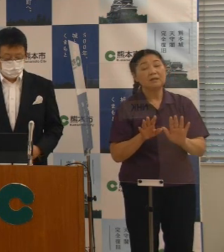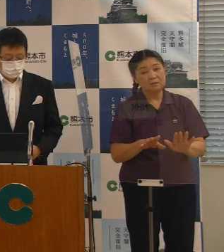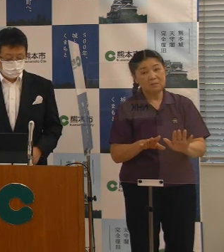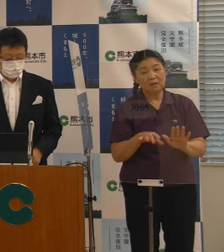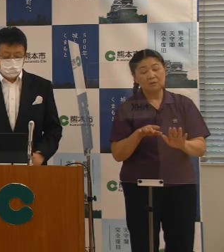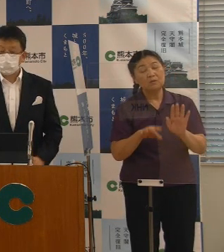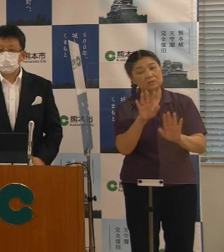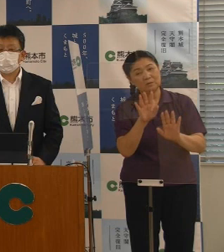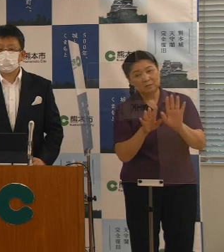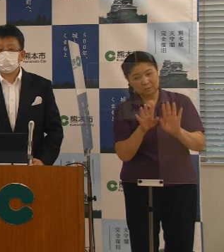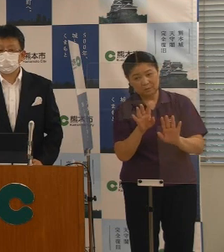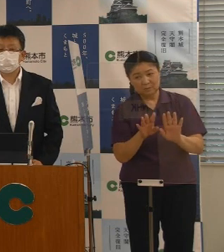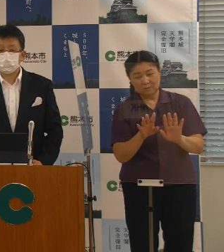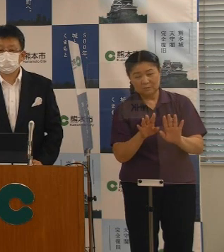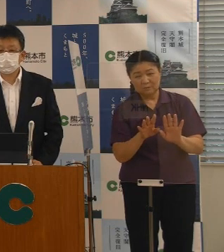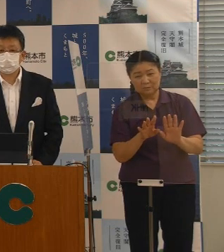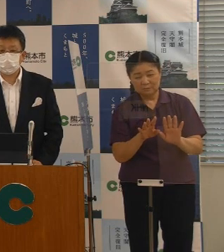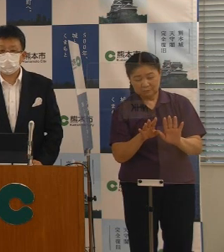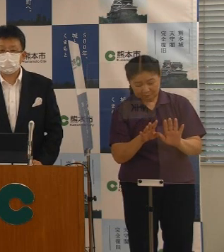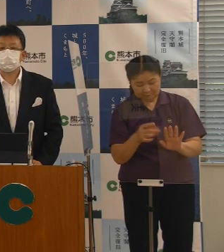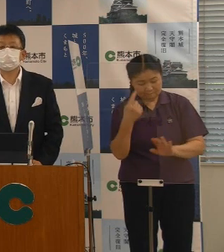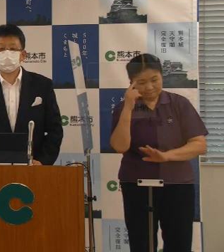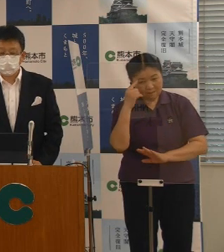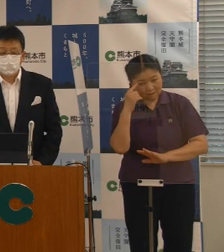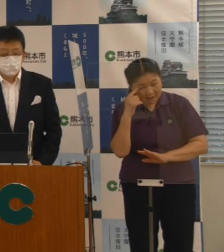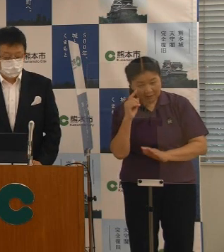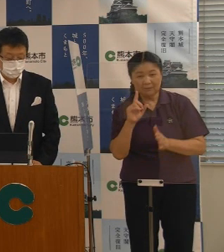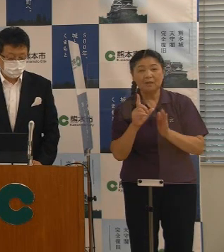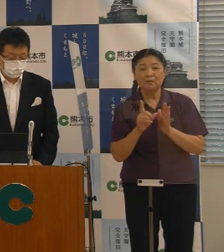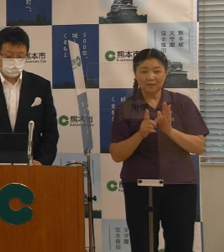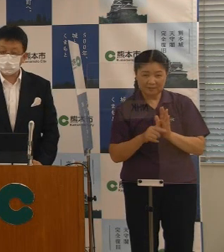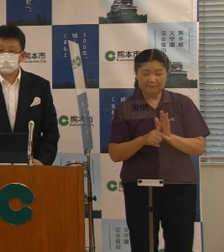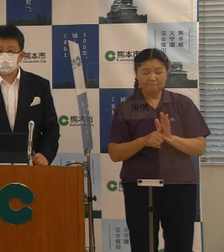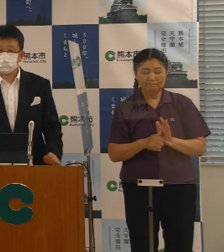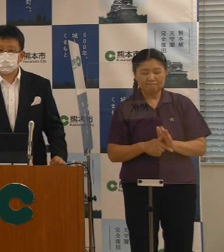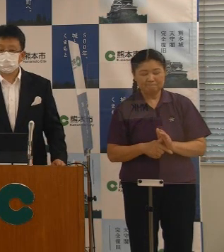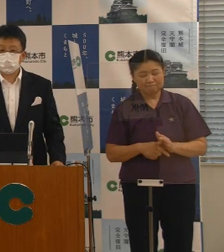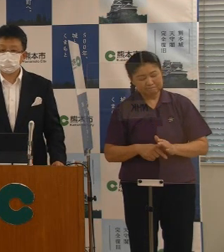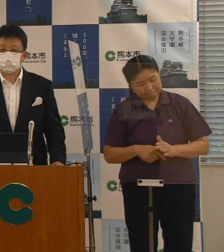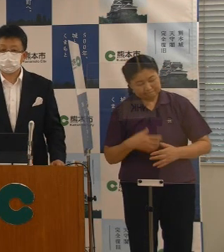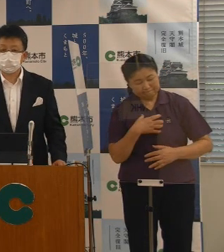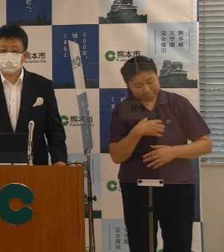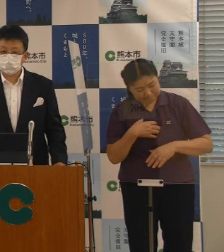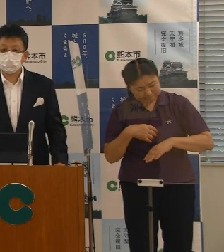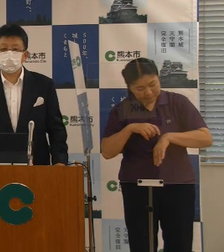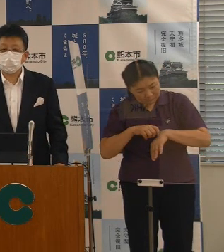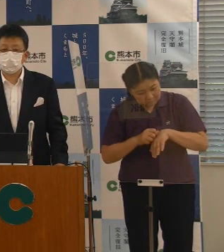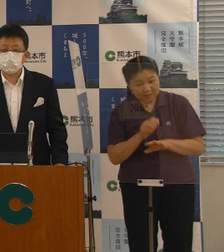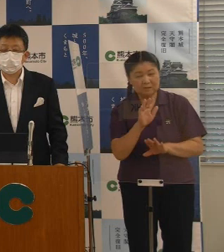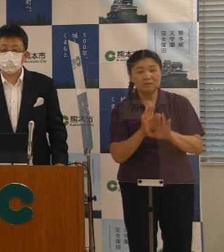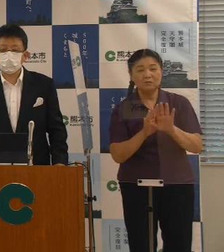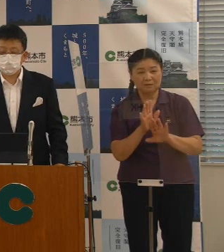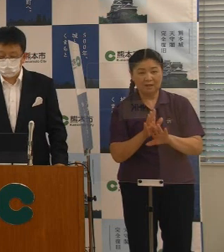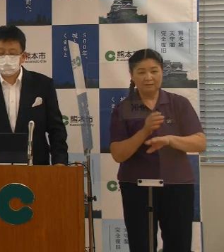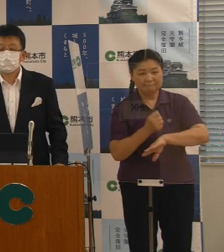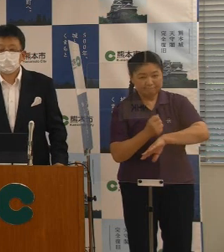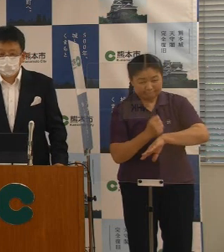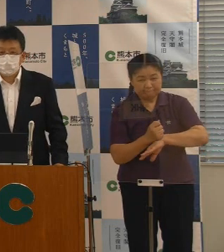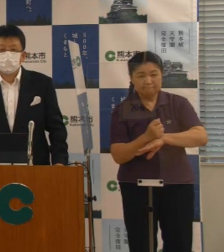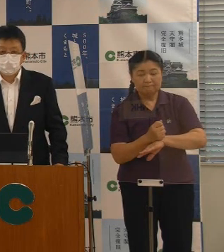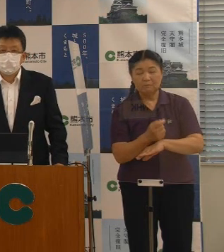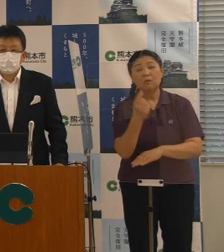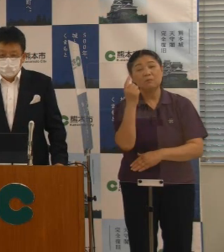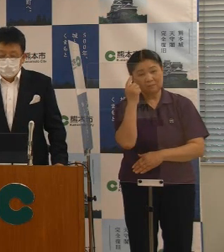まあ、こういう状況になっているということを考えますとですね、これは極めて厳しい状況にあるというふうに思って、おります